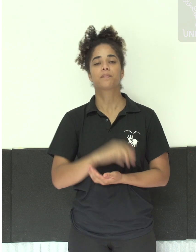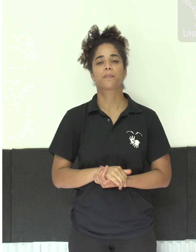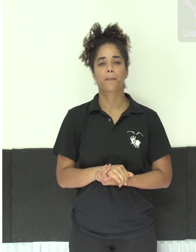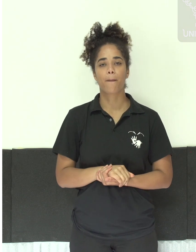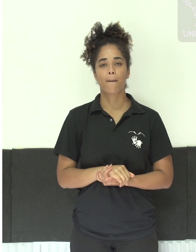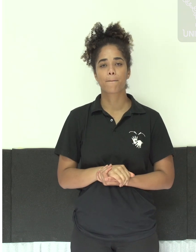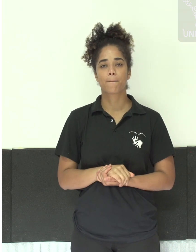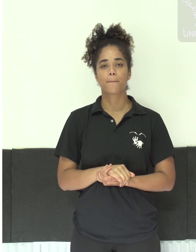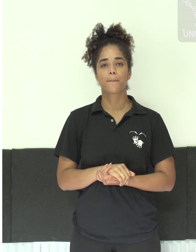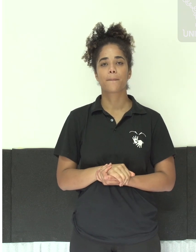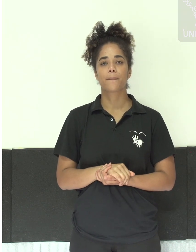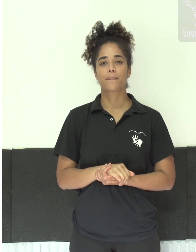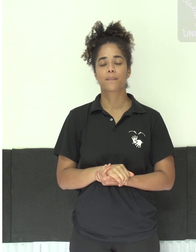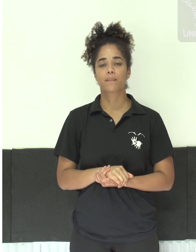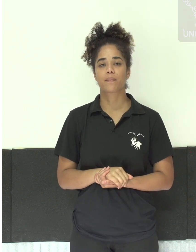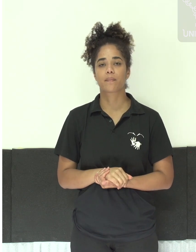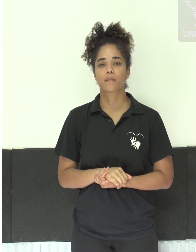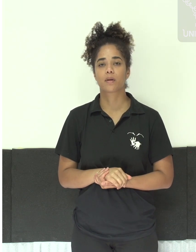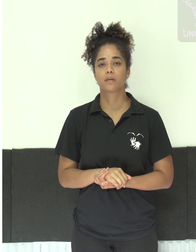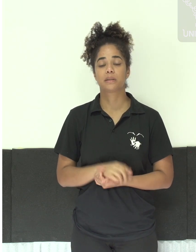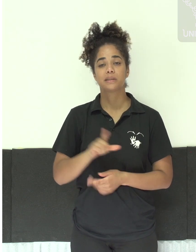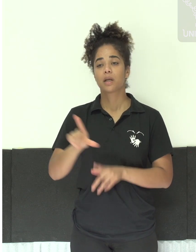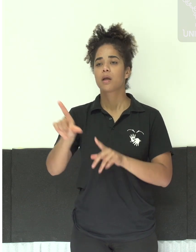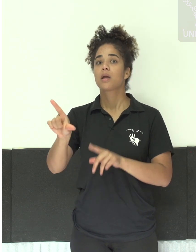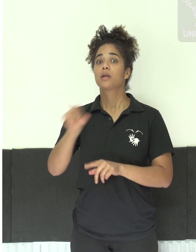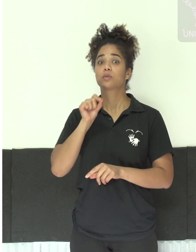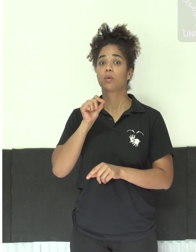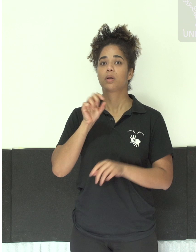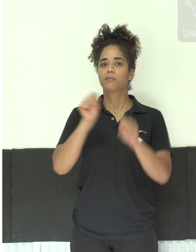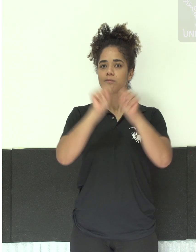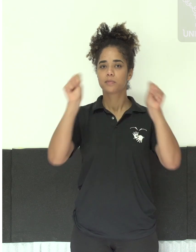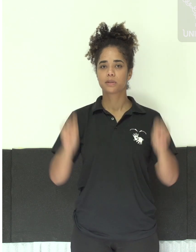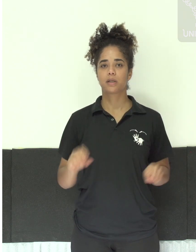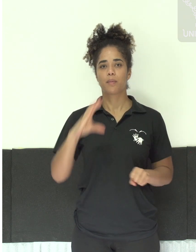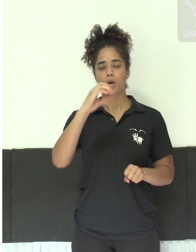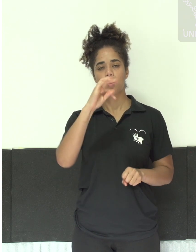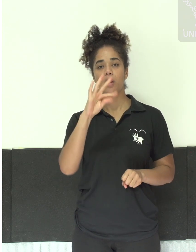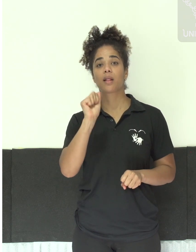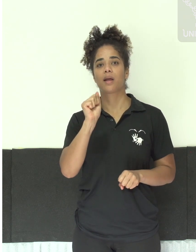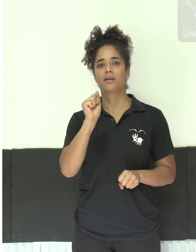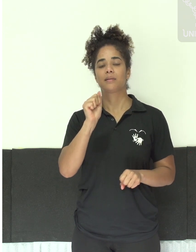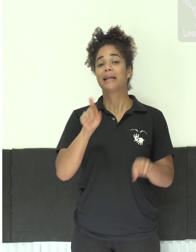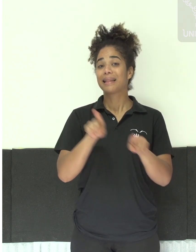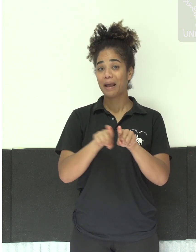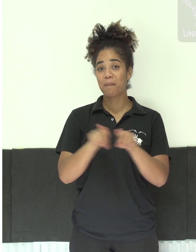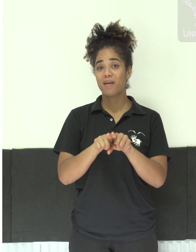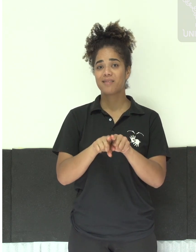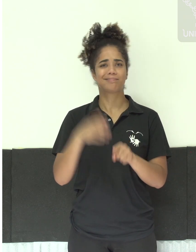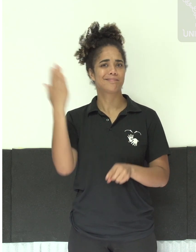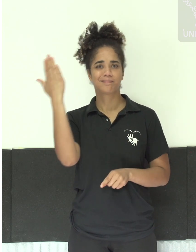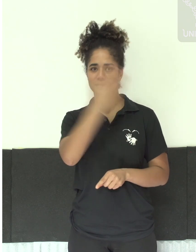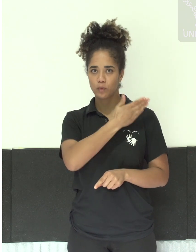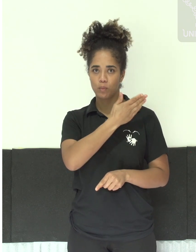10.2.2. Optou pelo sistema de cotas e que não comprovar